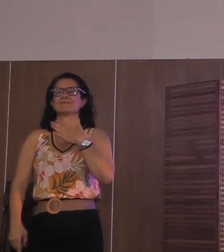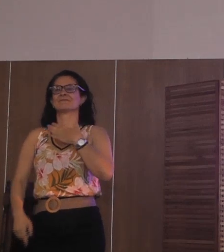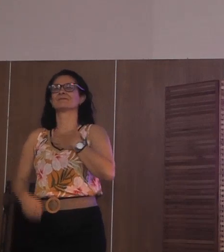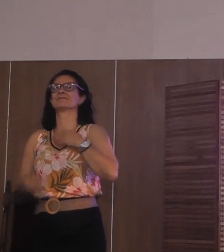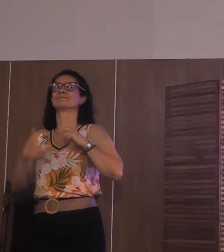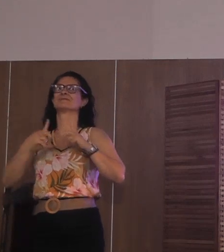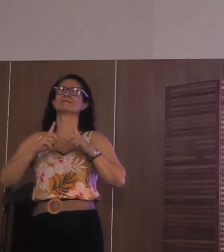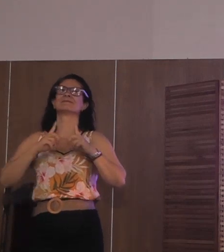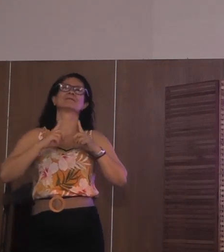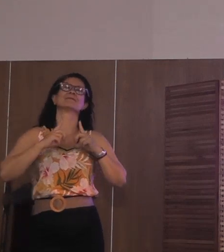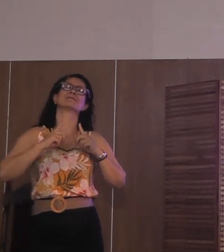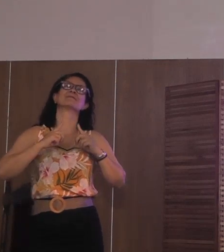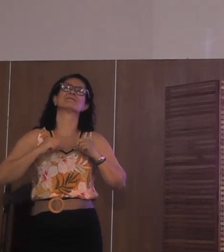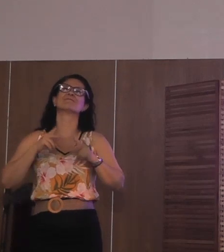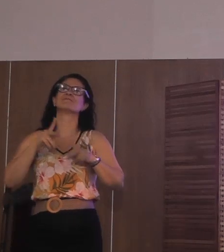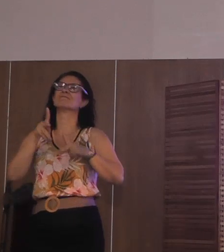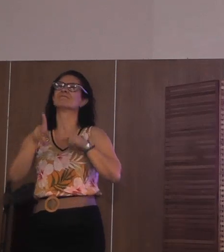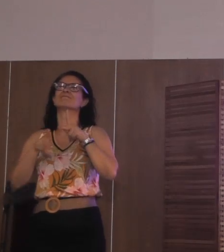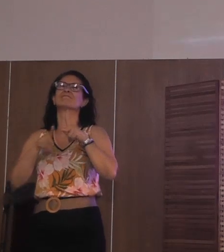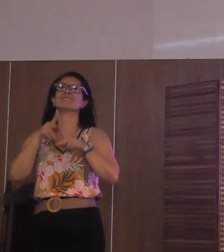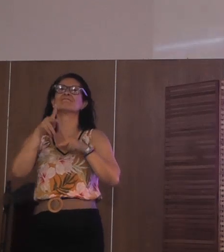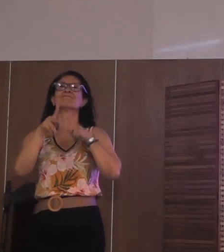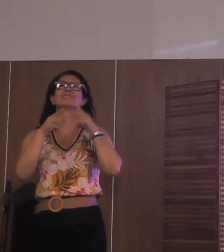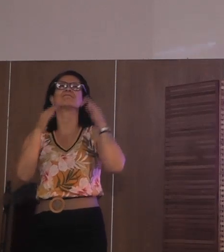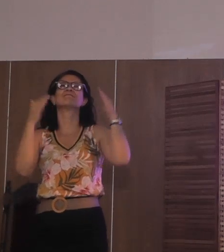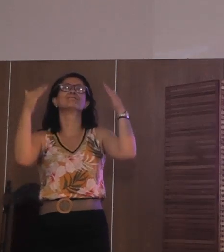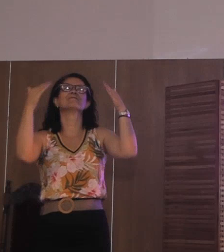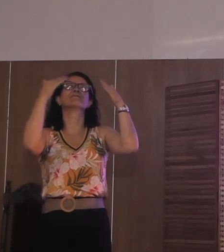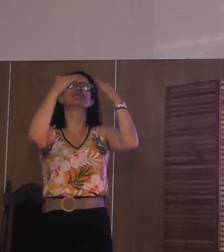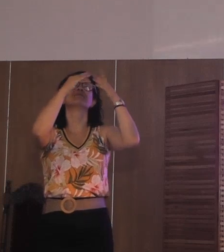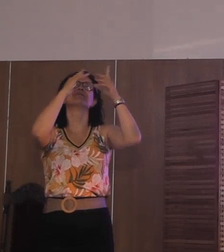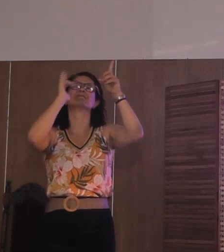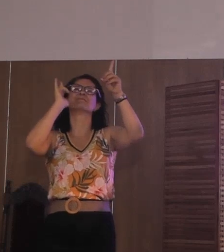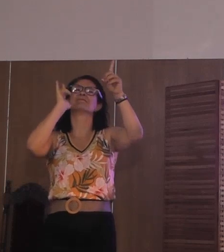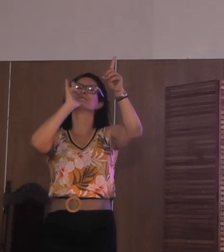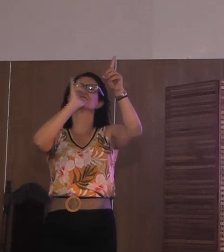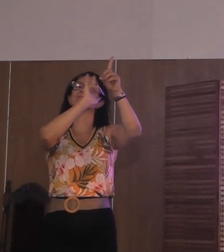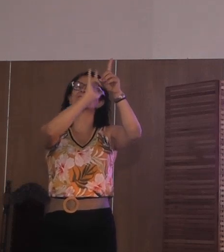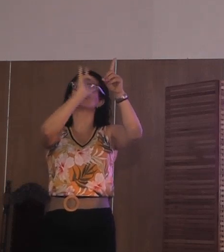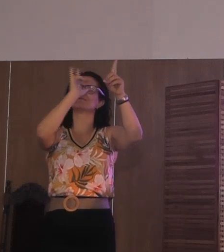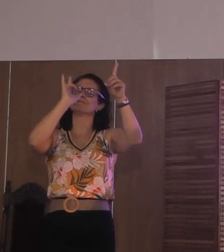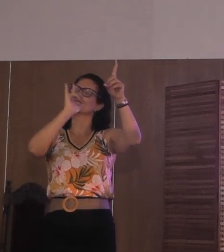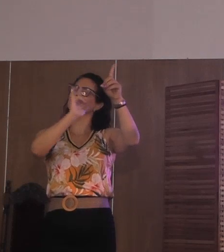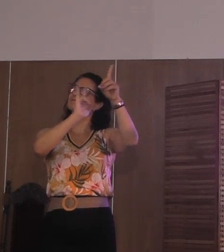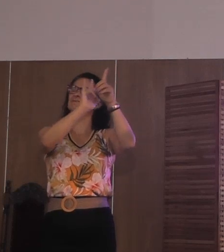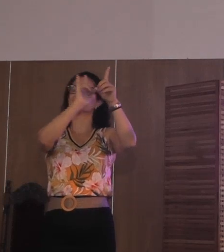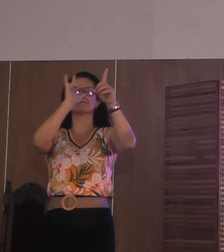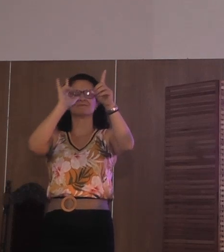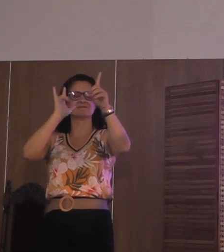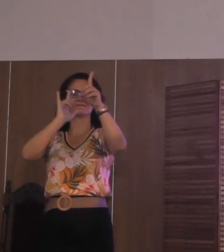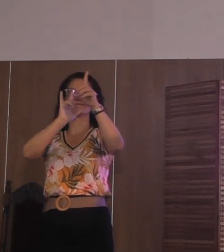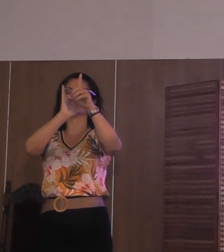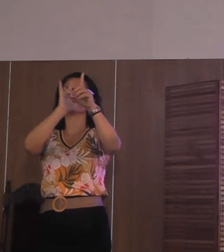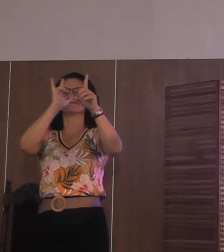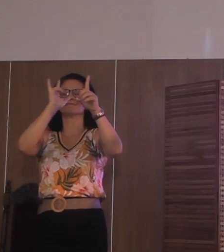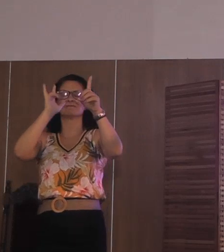o bem daqueles que Te amam.